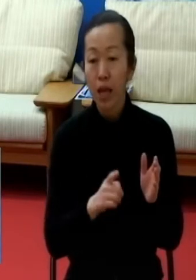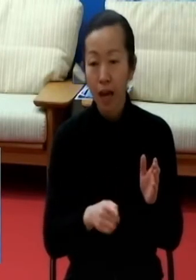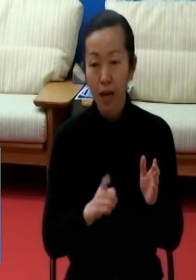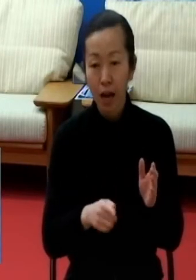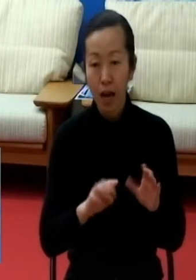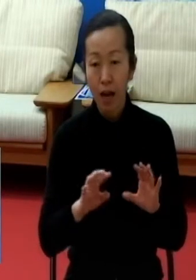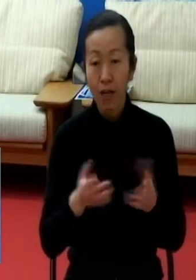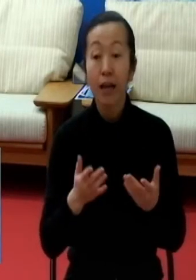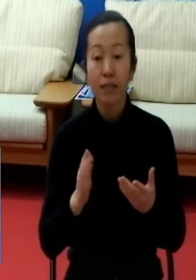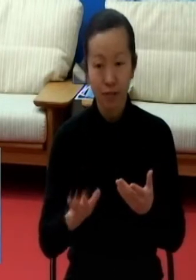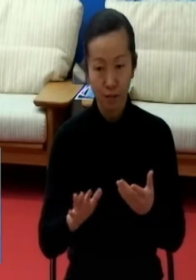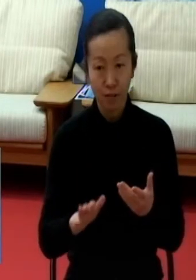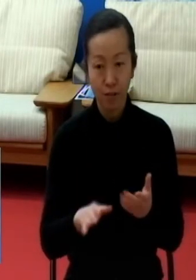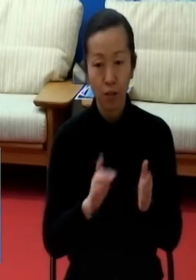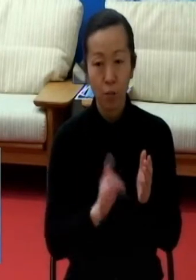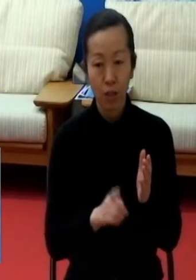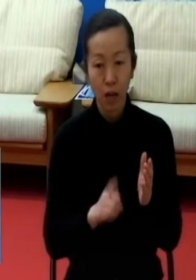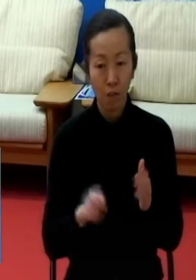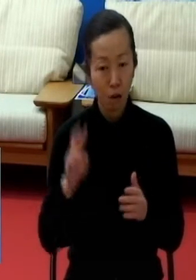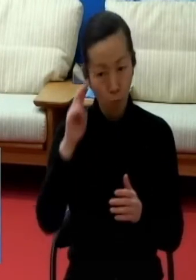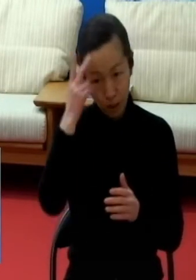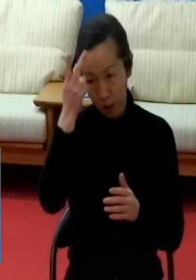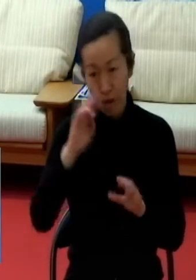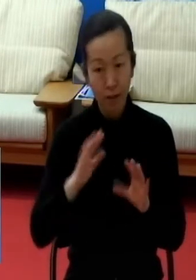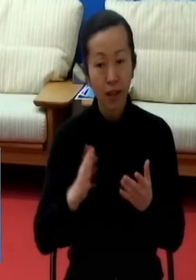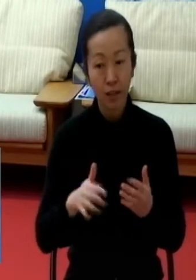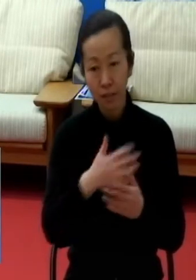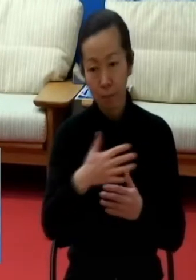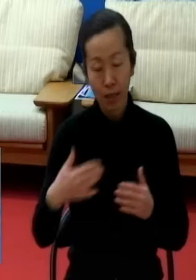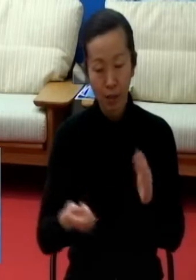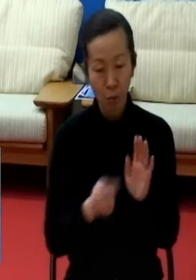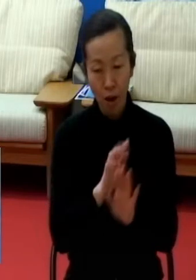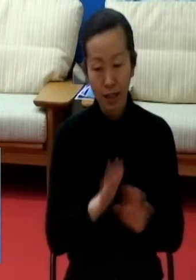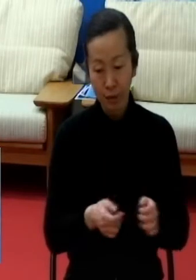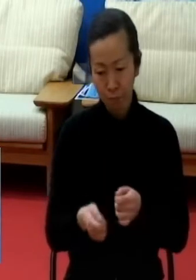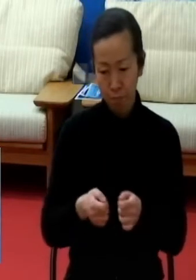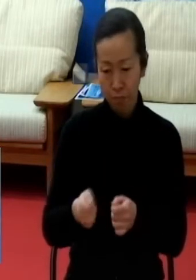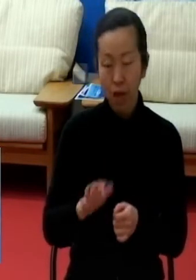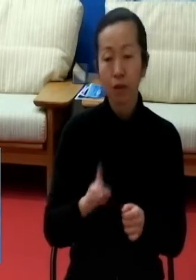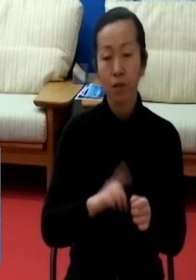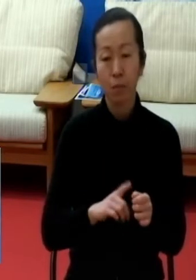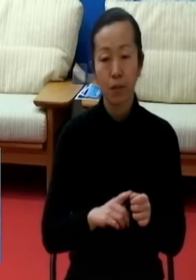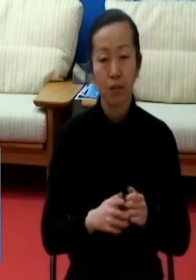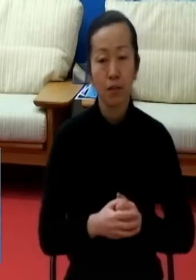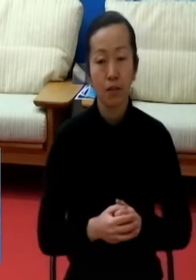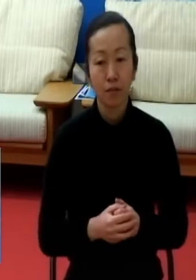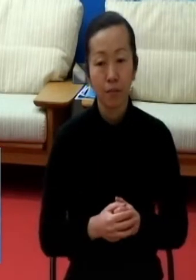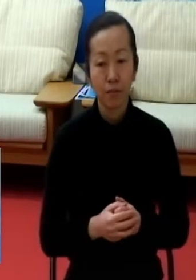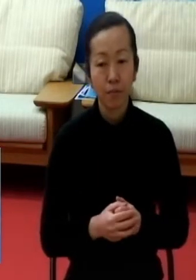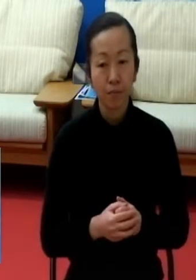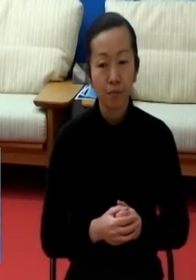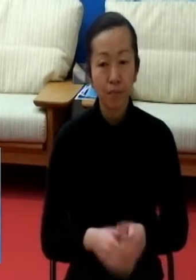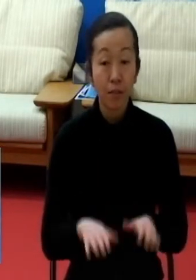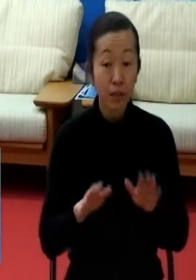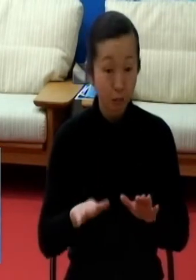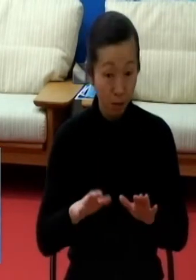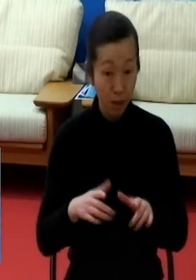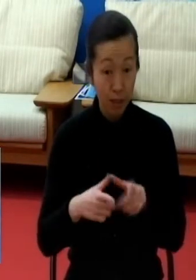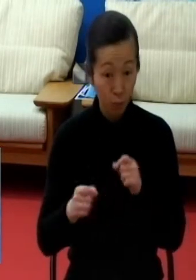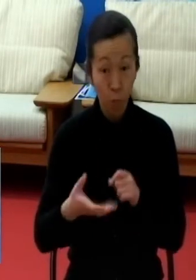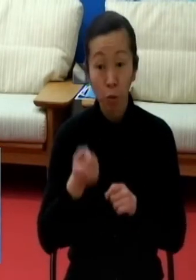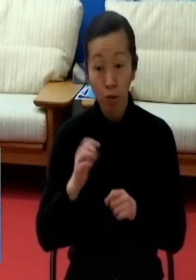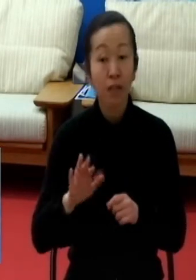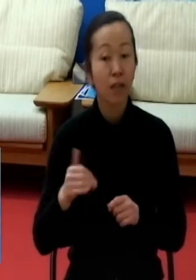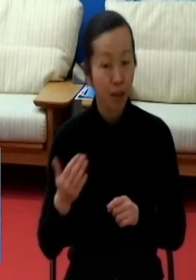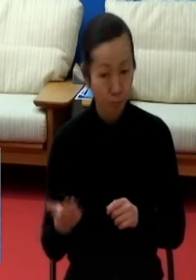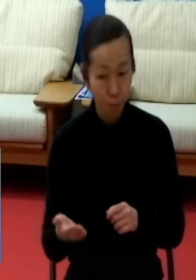かったんです。 저는요, 그 4일 동안 있었는데 그렇게 차를 타고 돌아다녔는데 저를 한 곳도 보지 못했습니다.